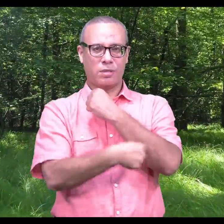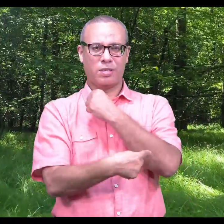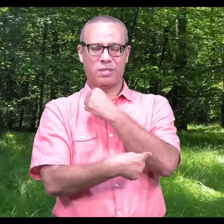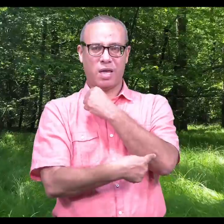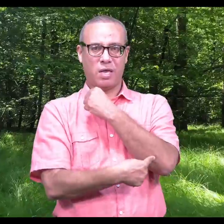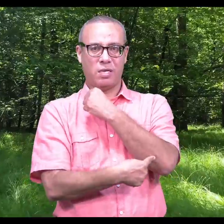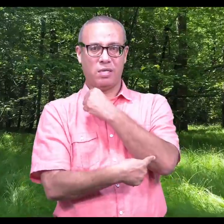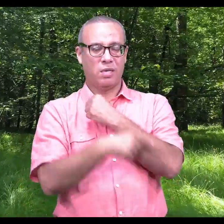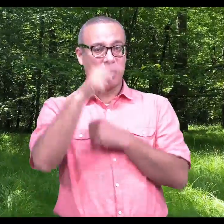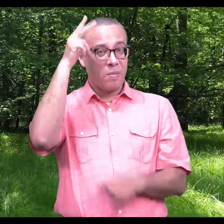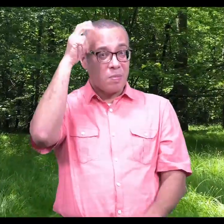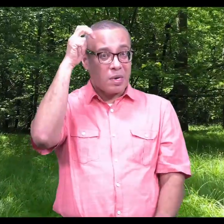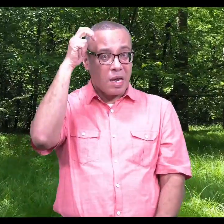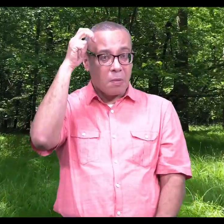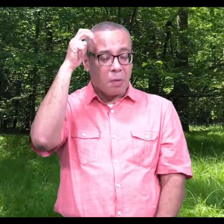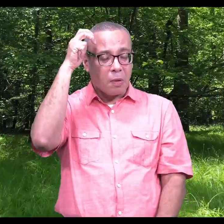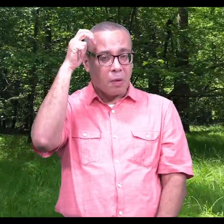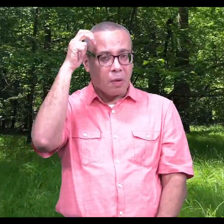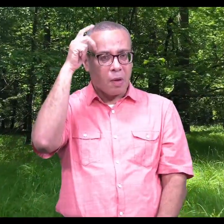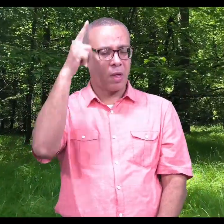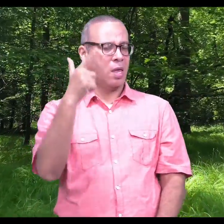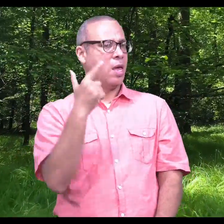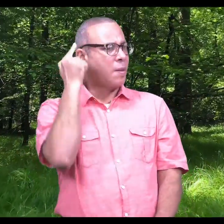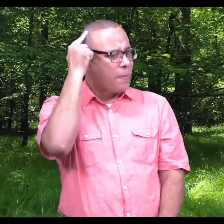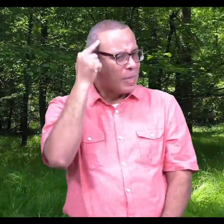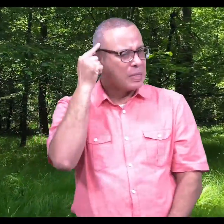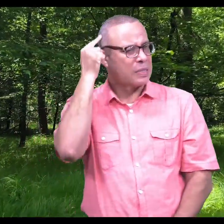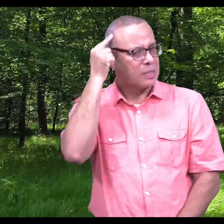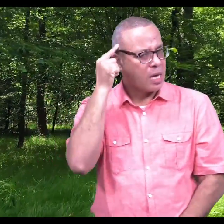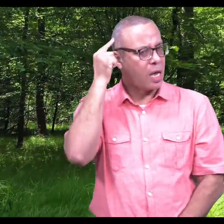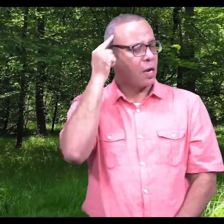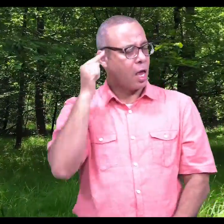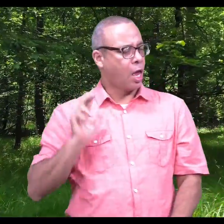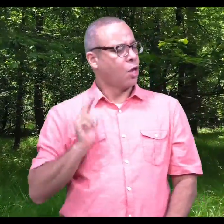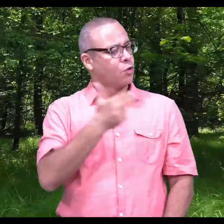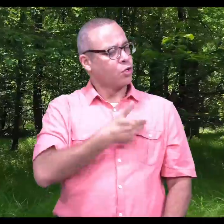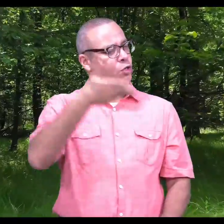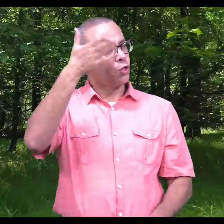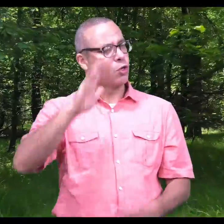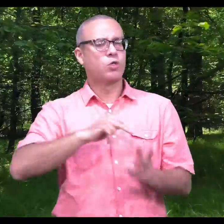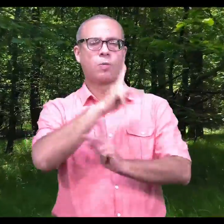hay una distinción de suprema importancia para nuestras vidas cristianas. Nuestro Dios es perfectamente